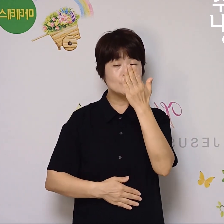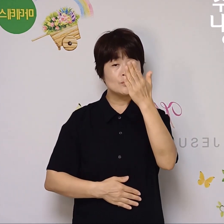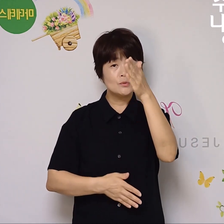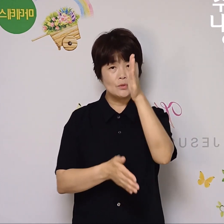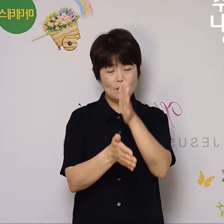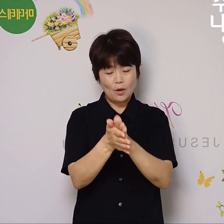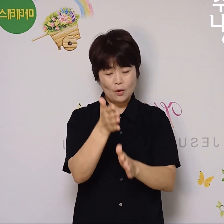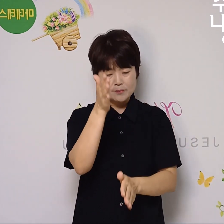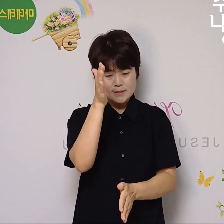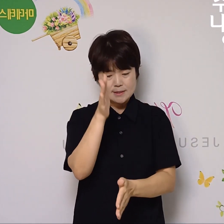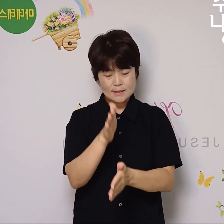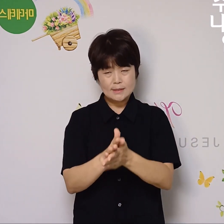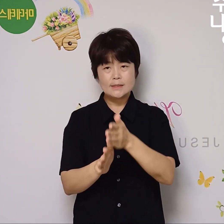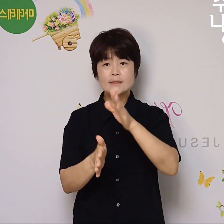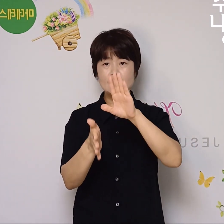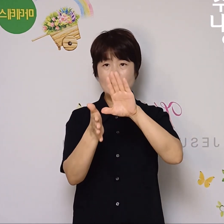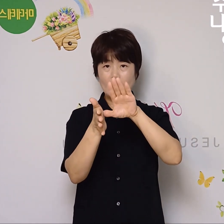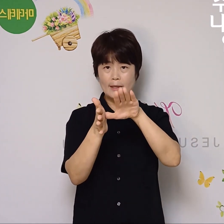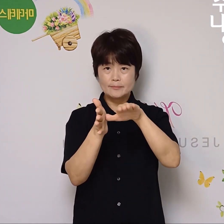수 없을 때